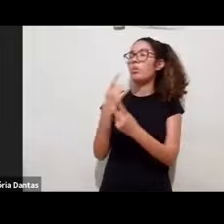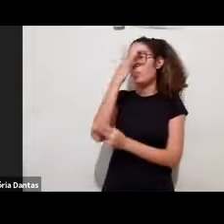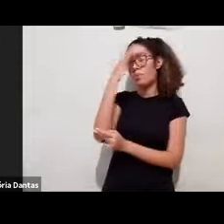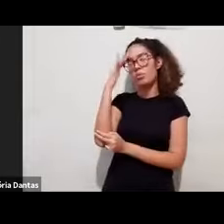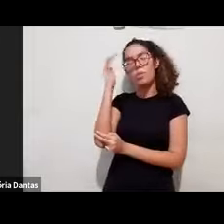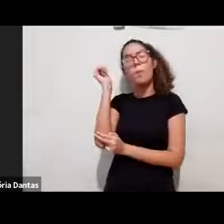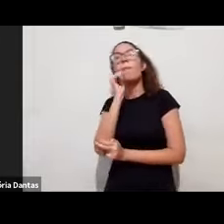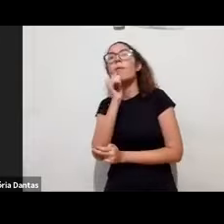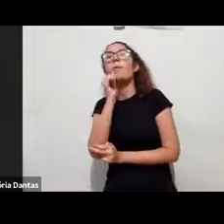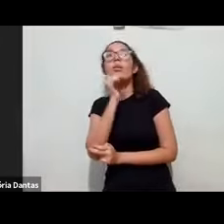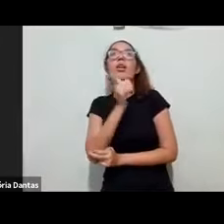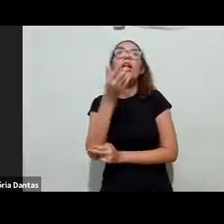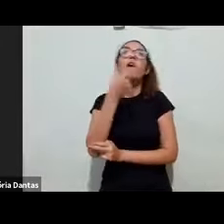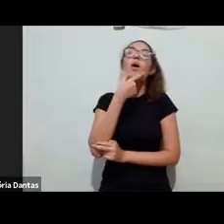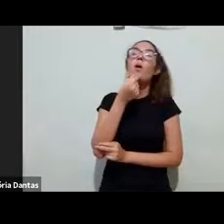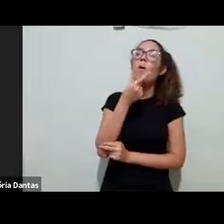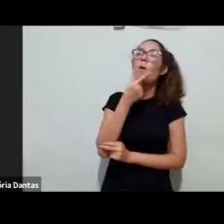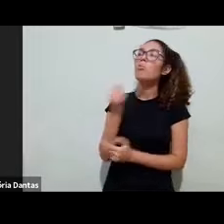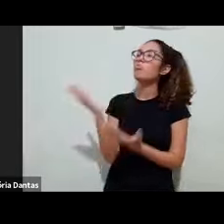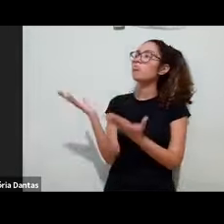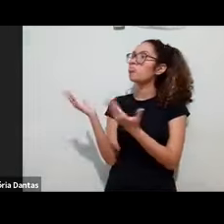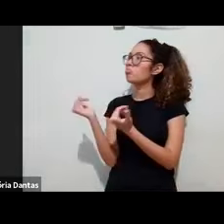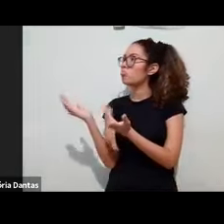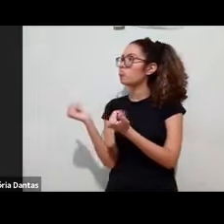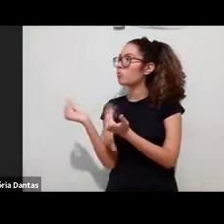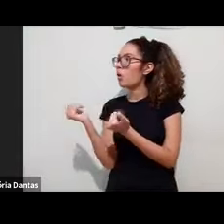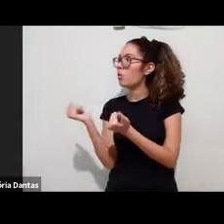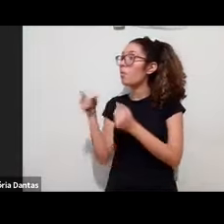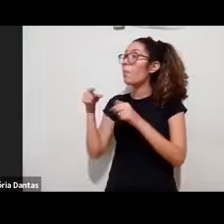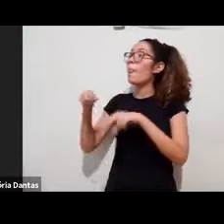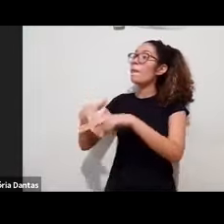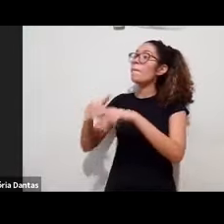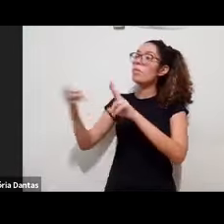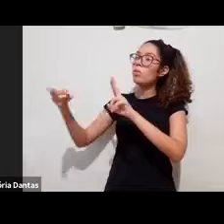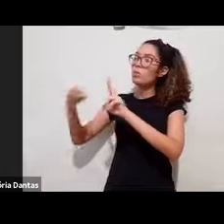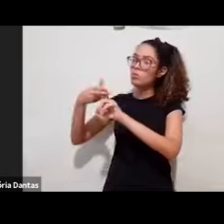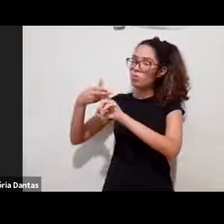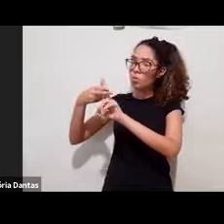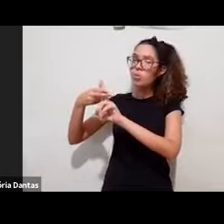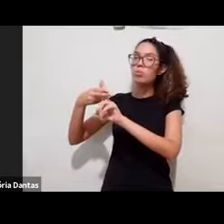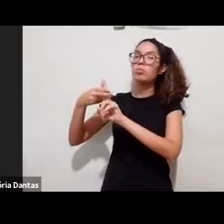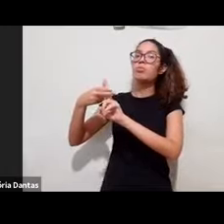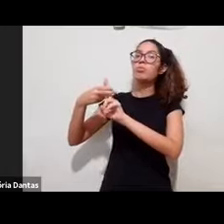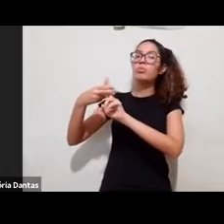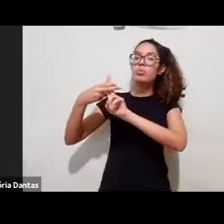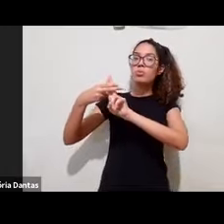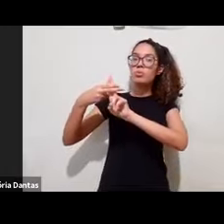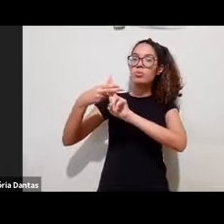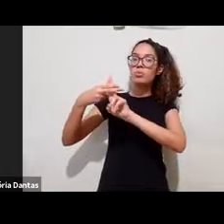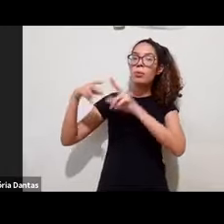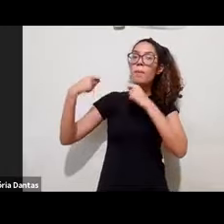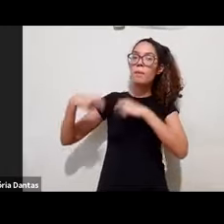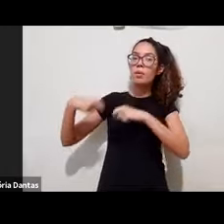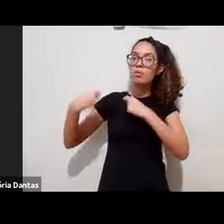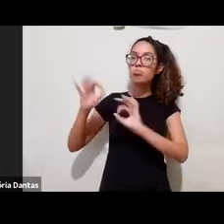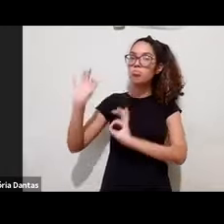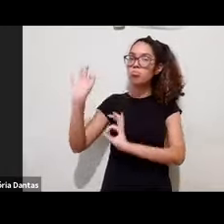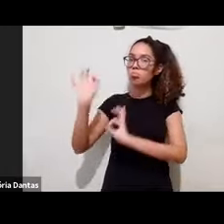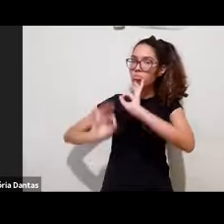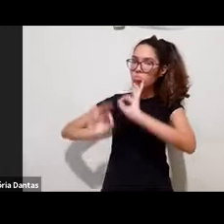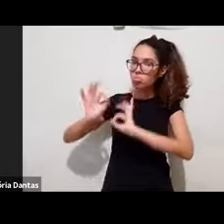homens, crianças. Então, o SUS e o Sistema Único de Saúde, né, é um